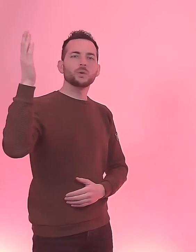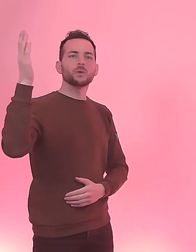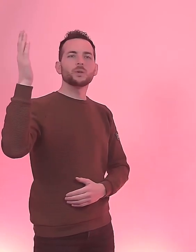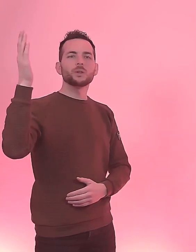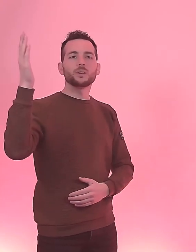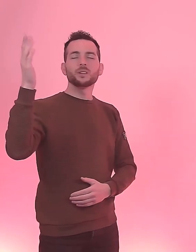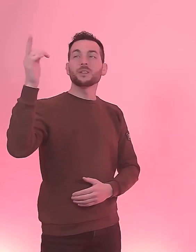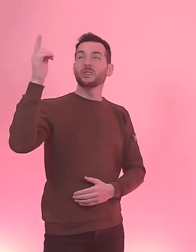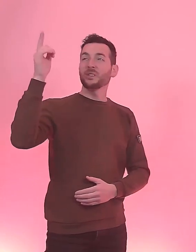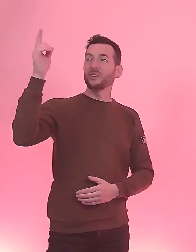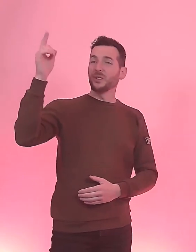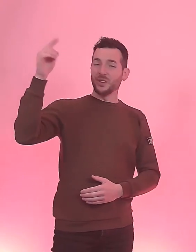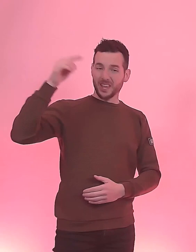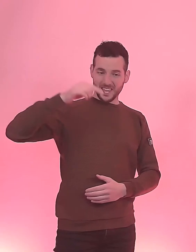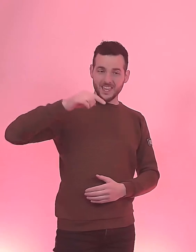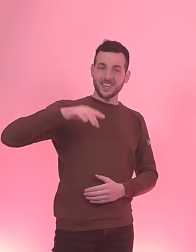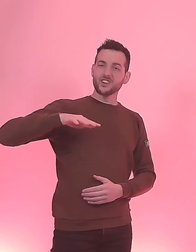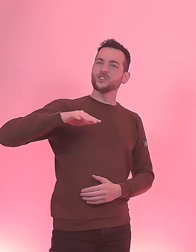hiërarchie